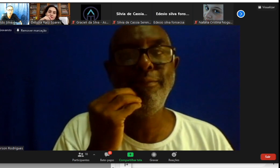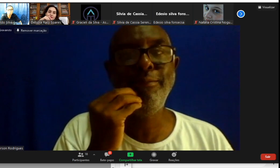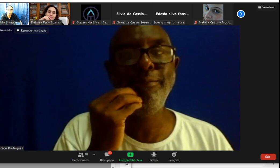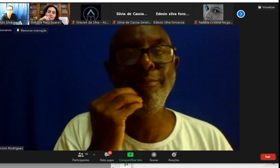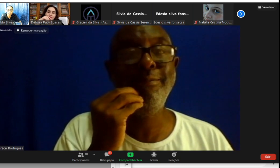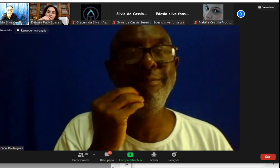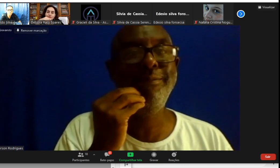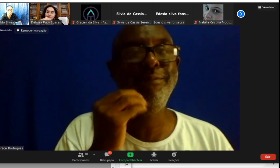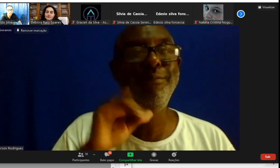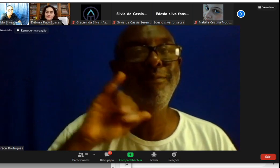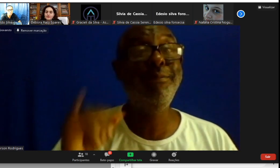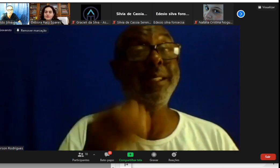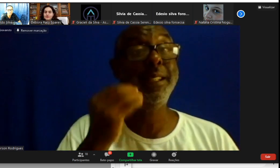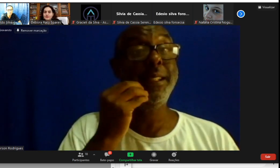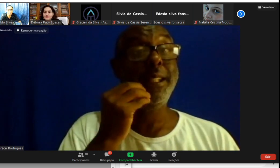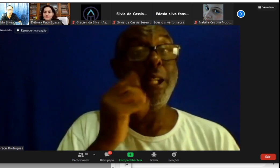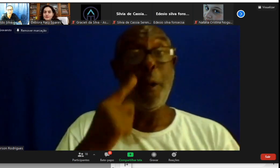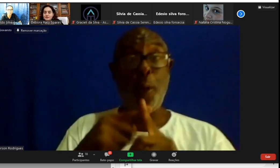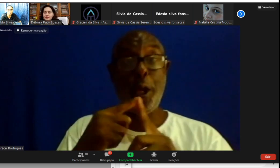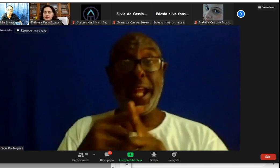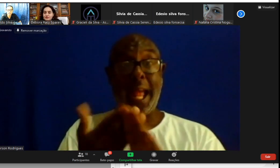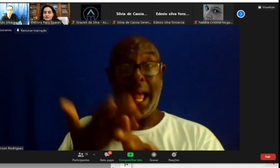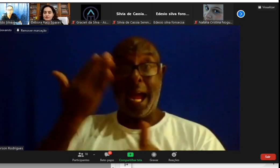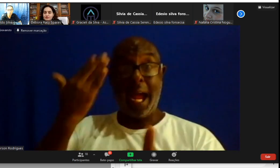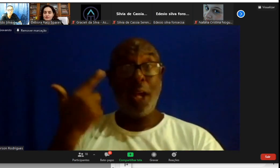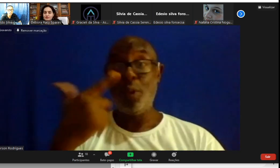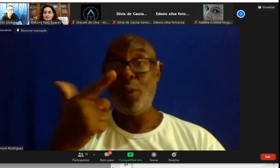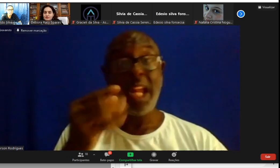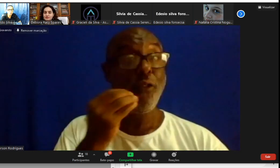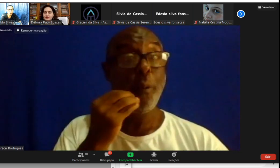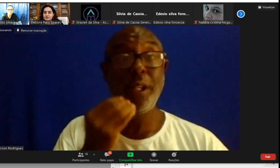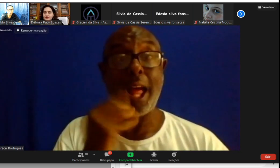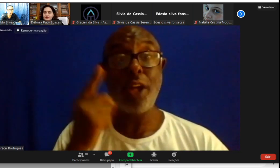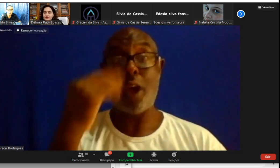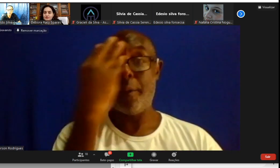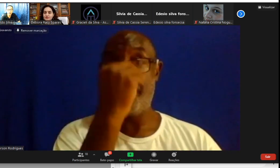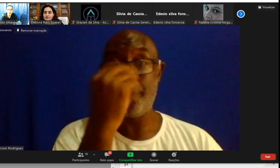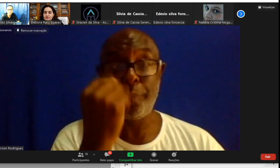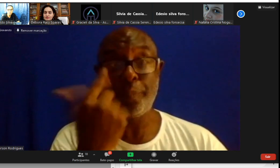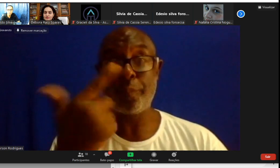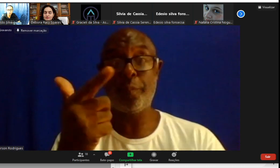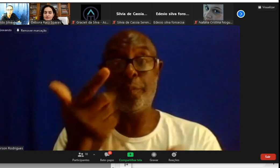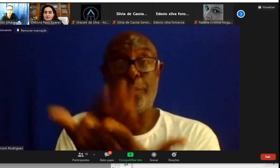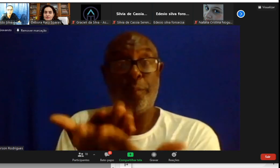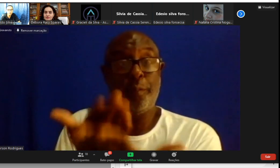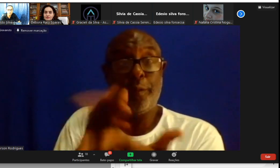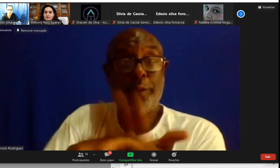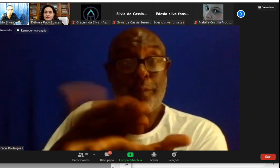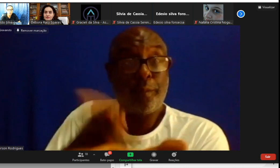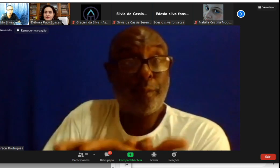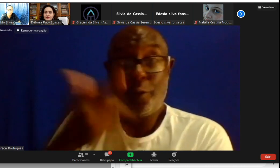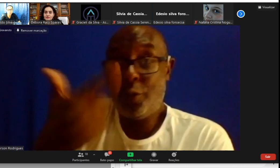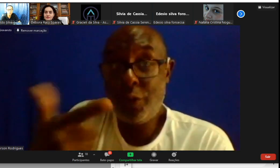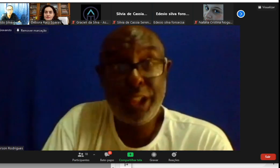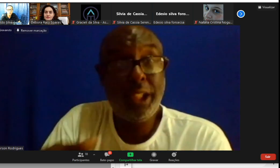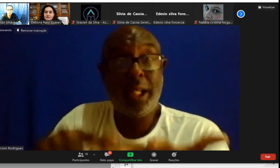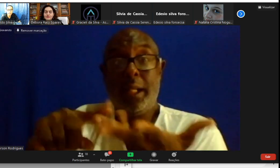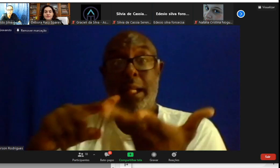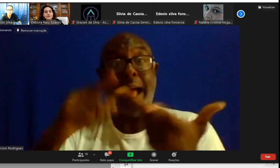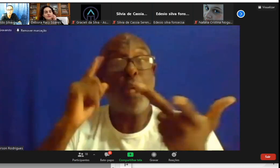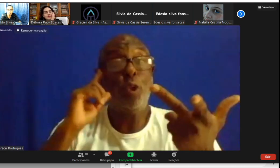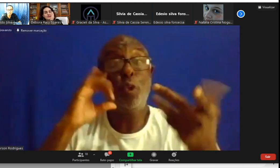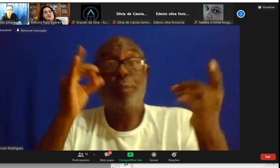uma oportunidade tremenda. Foi uma grande oportunidade, porque antes de 2006, nós não